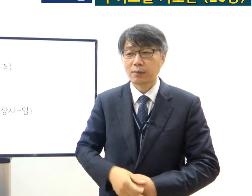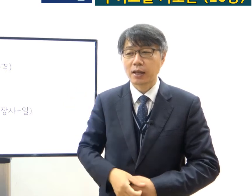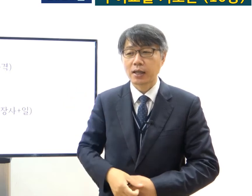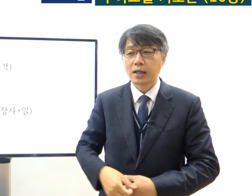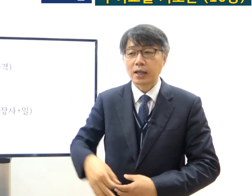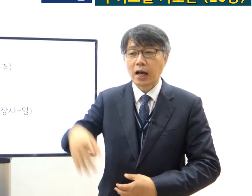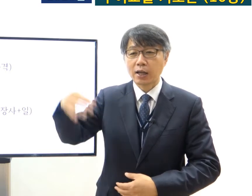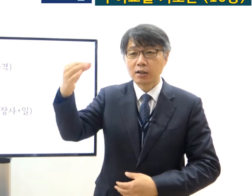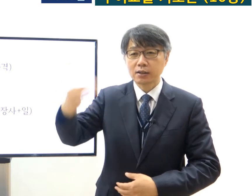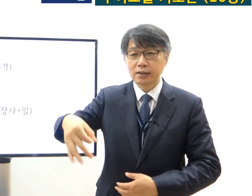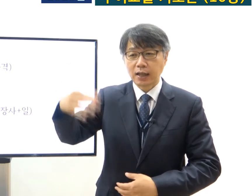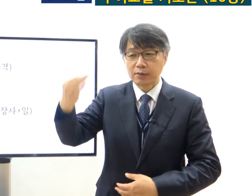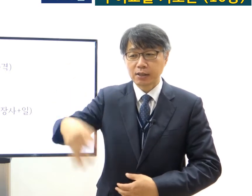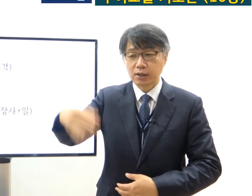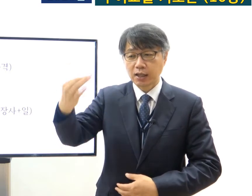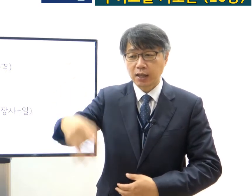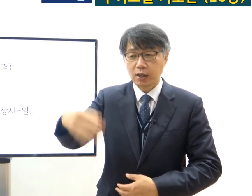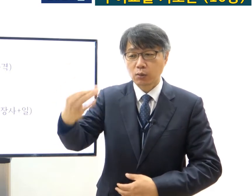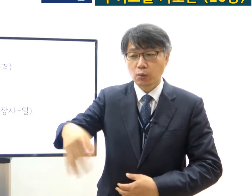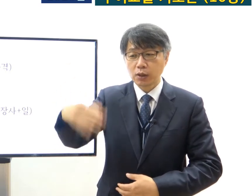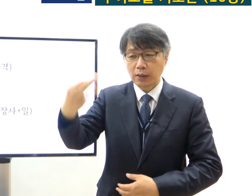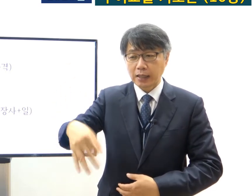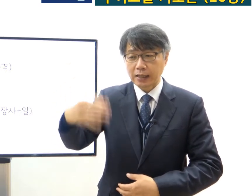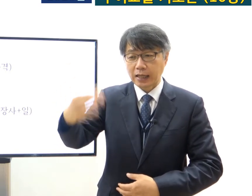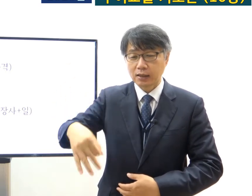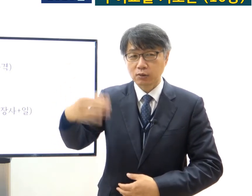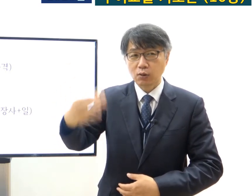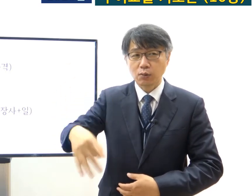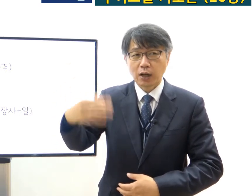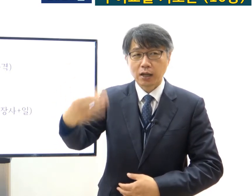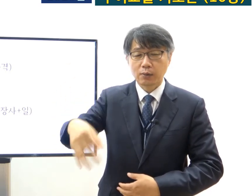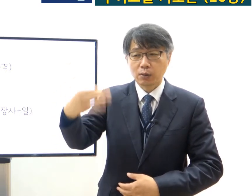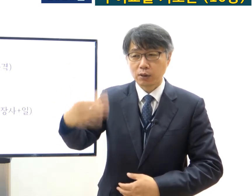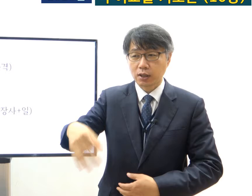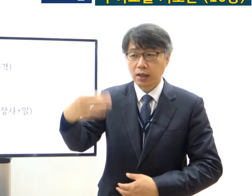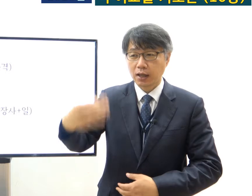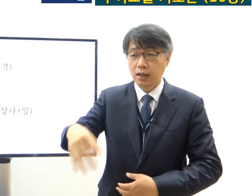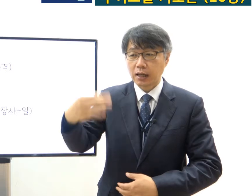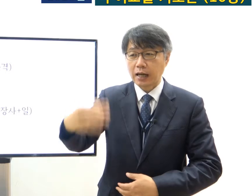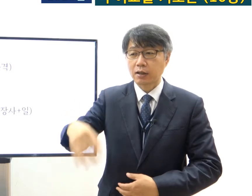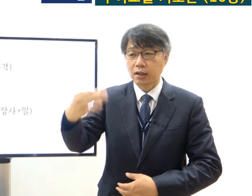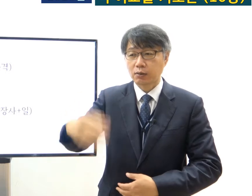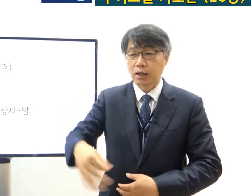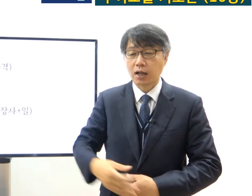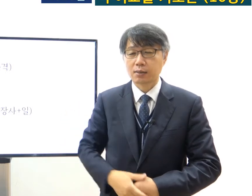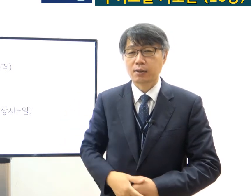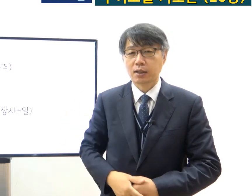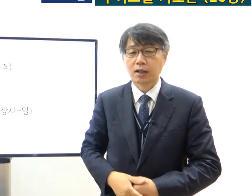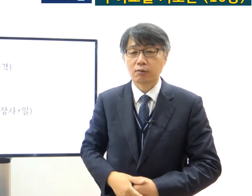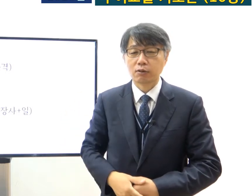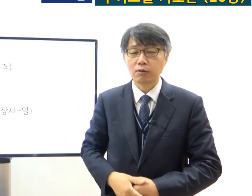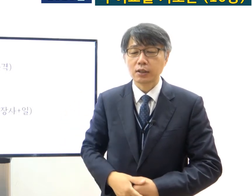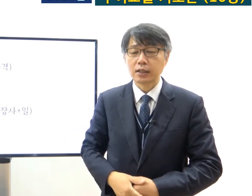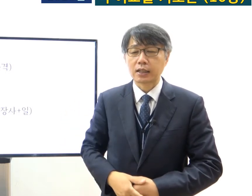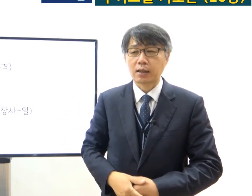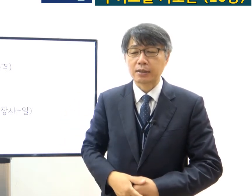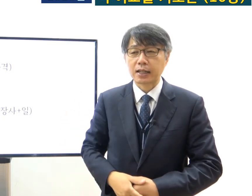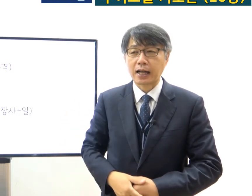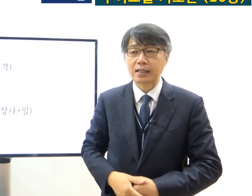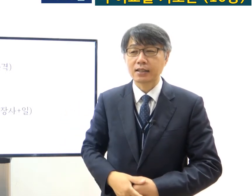다음에 값은 이렇게 돈이 왔다 갔다 하는 거죠. 아래 위로 이렇게 가격이라고 생각하시면 될 것 같고요. 그 다음에 이제